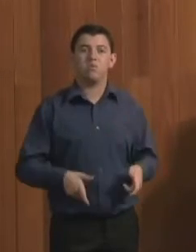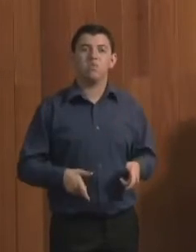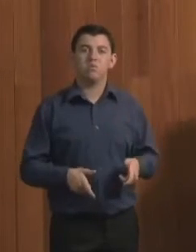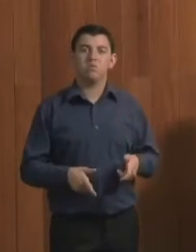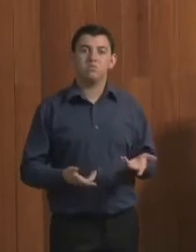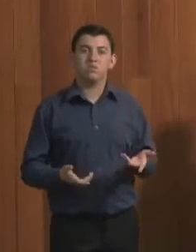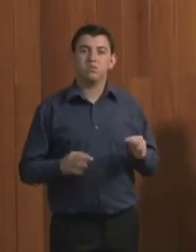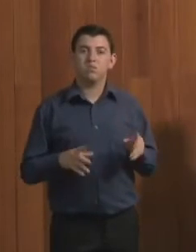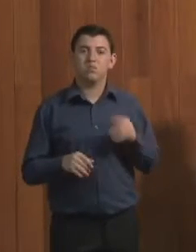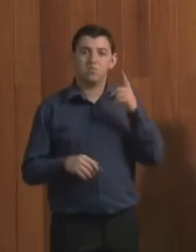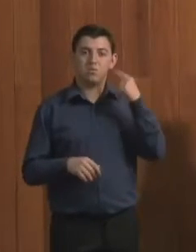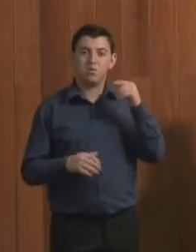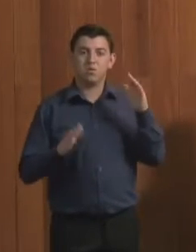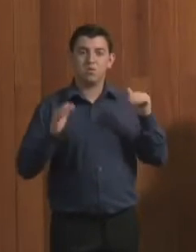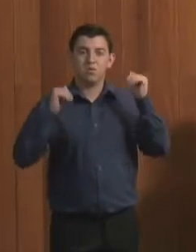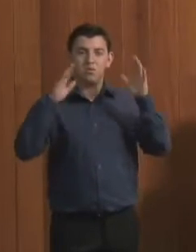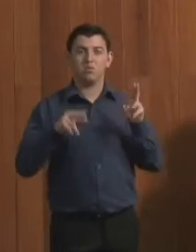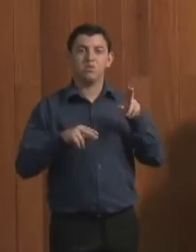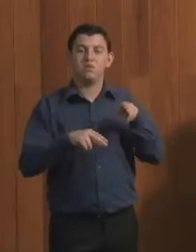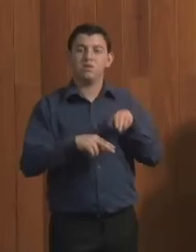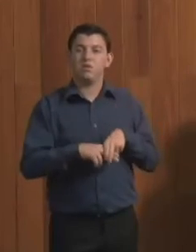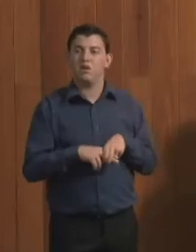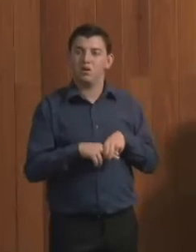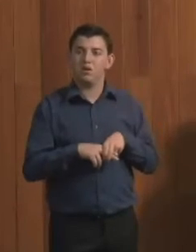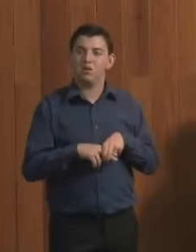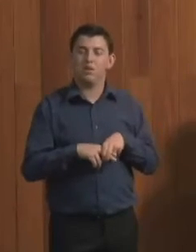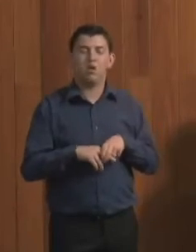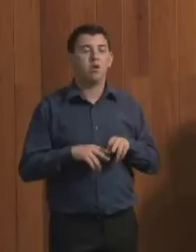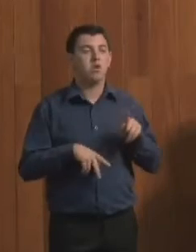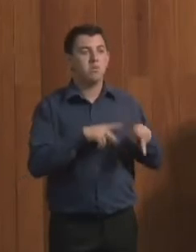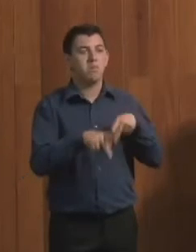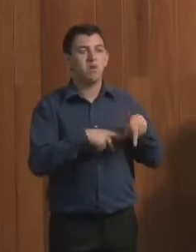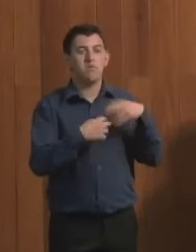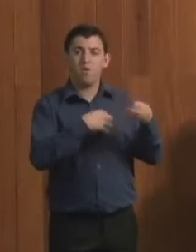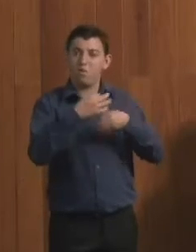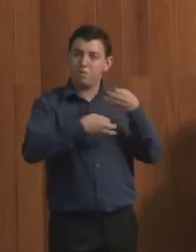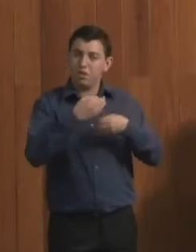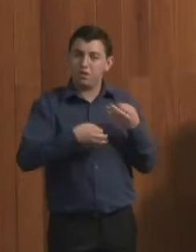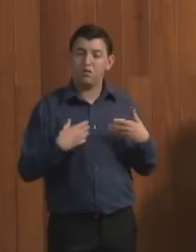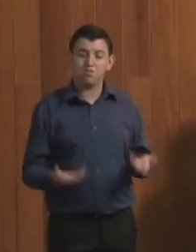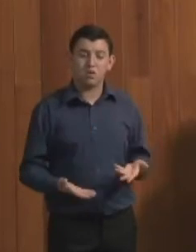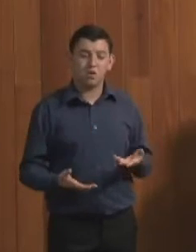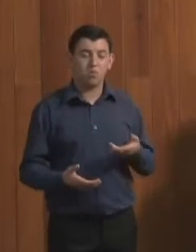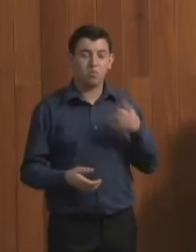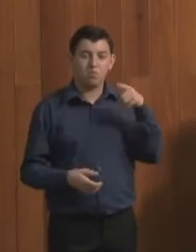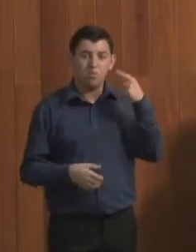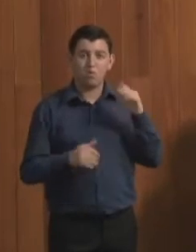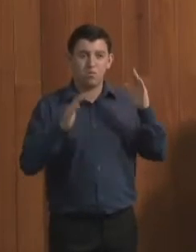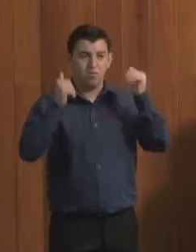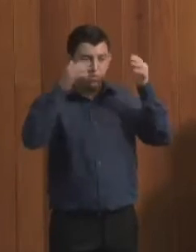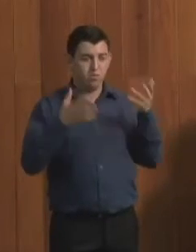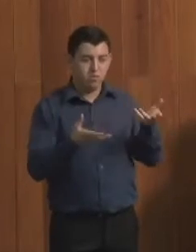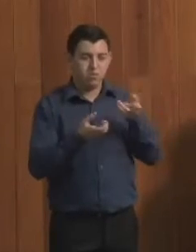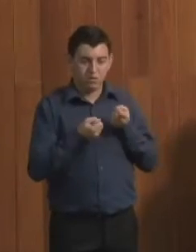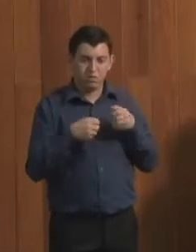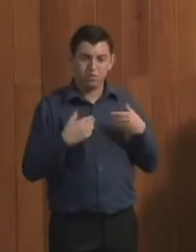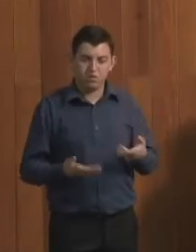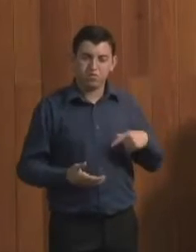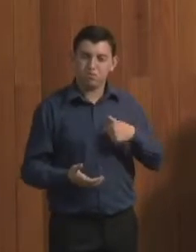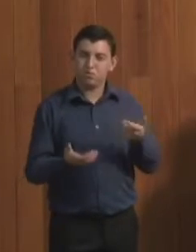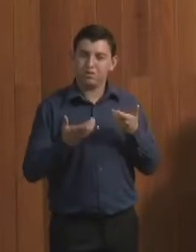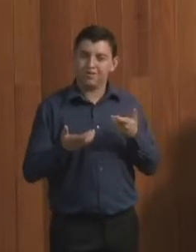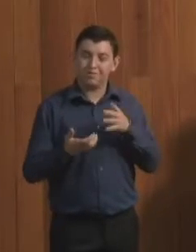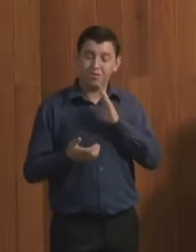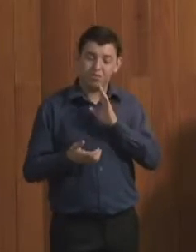e escutam a população, é algo inédito, né? E a gente quer reconhecer, parabenizar, e nós temos depois